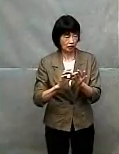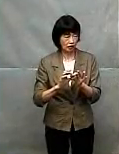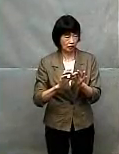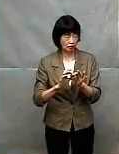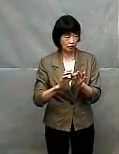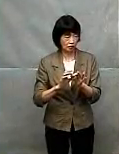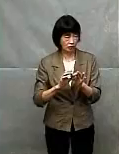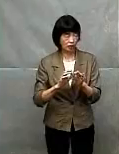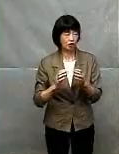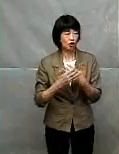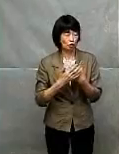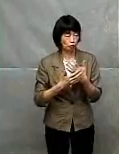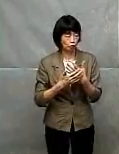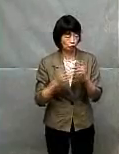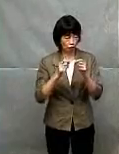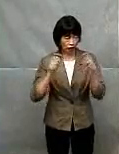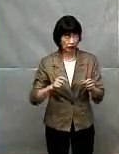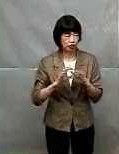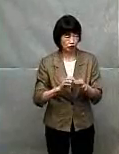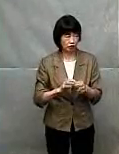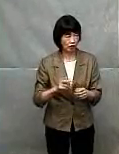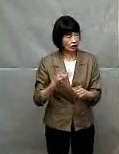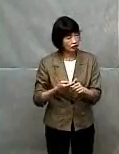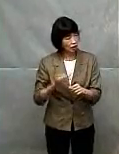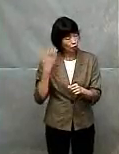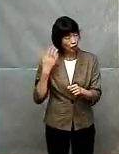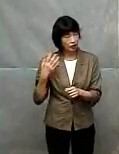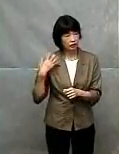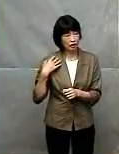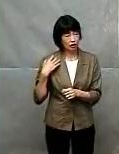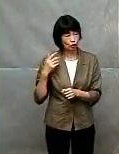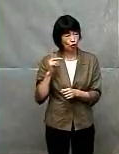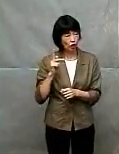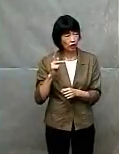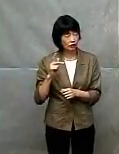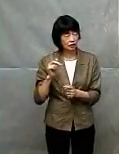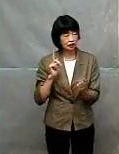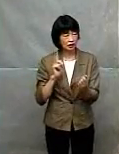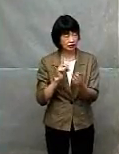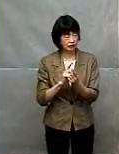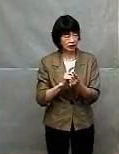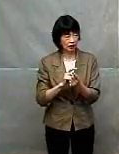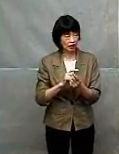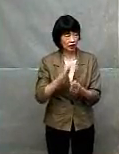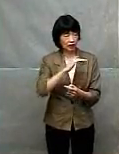い、 実は、2年ほど前に担当課に対して、山陰や四国